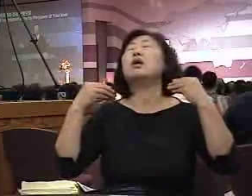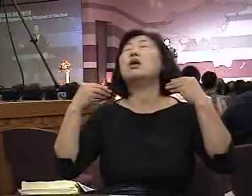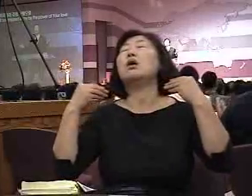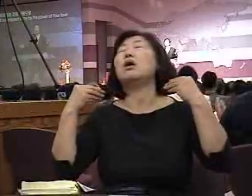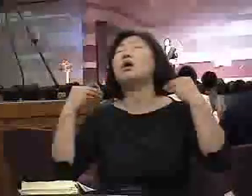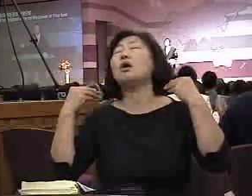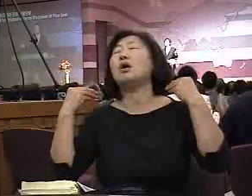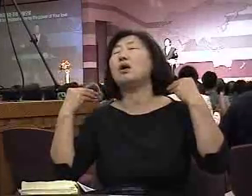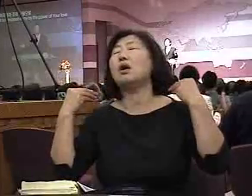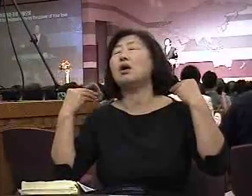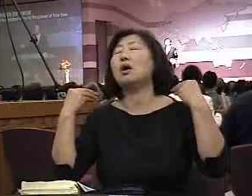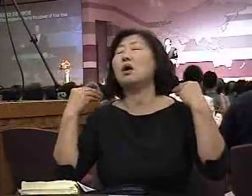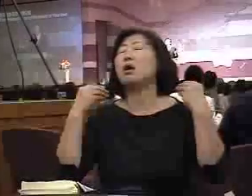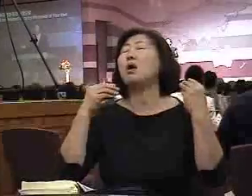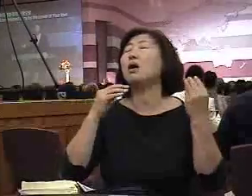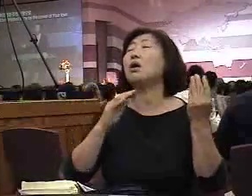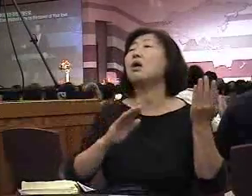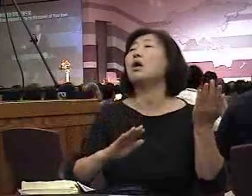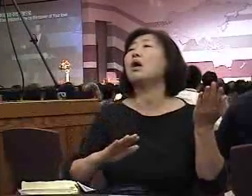벗어지리라.